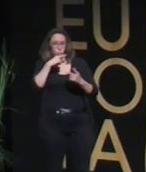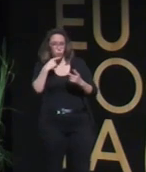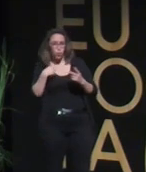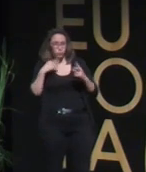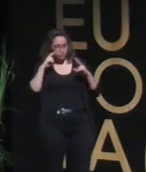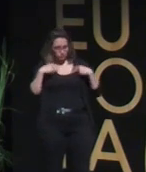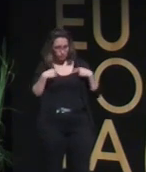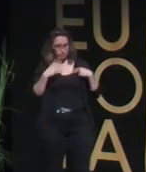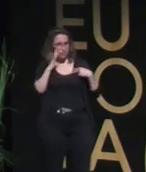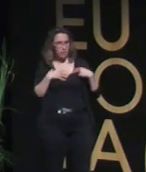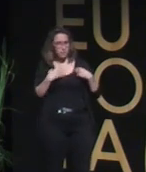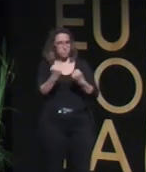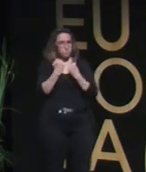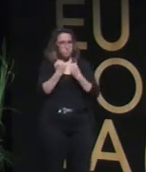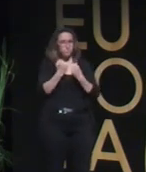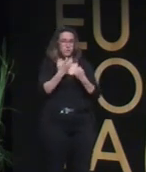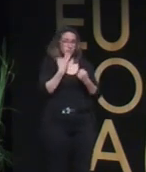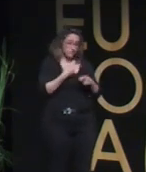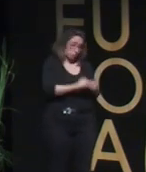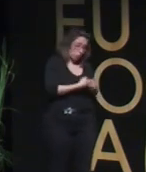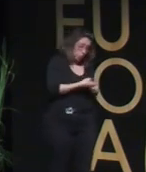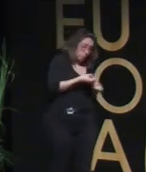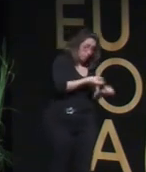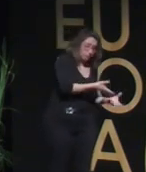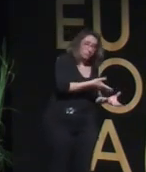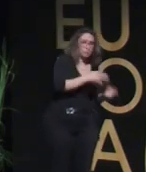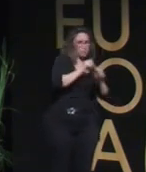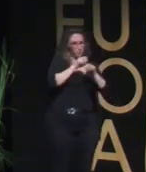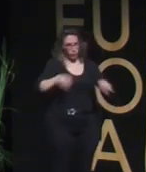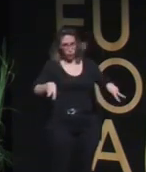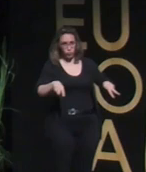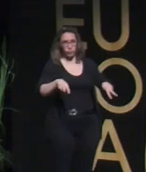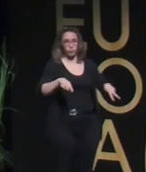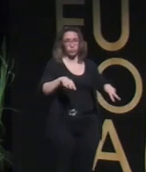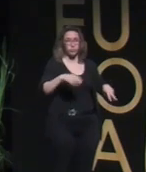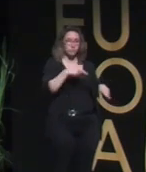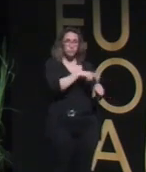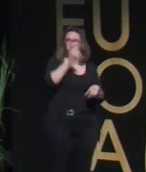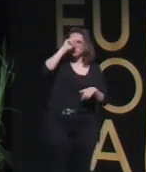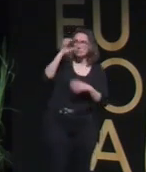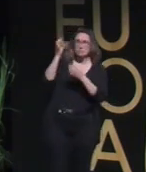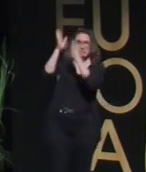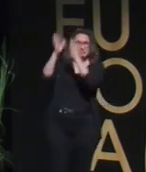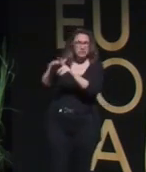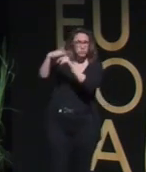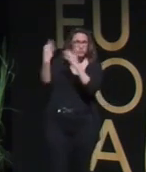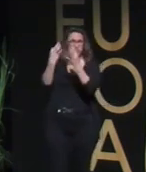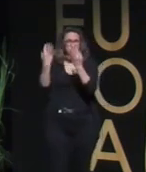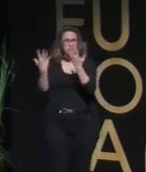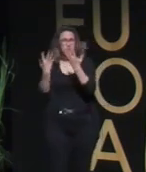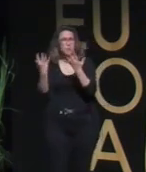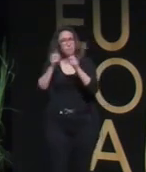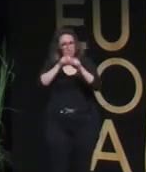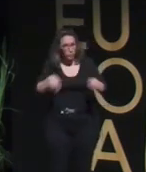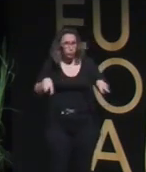al hijo no compartiéndolo, en el fondo igual no lo está protegiendo. El saber que algo me pasa le da cierta seguridad aunque le duela. No sé si me explico con esto, pero intentar protegerle